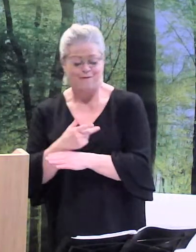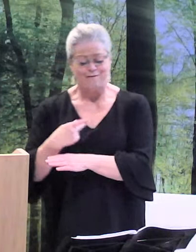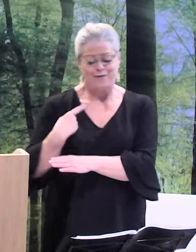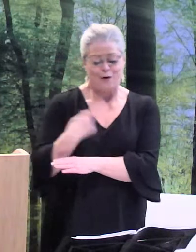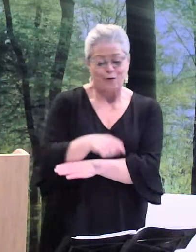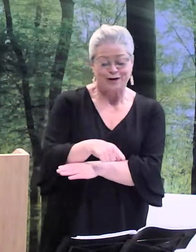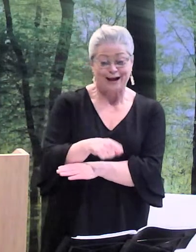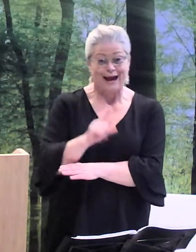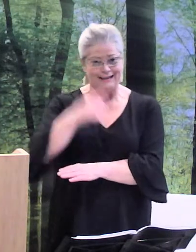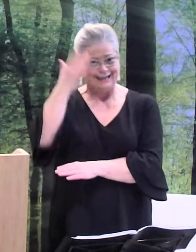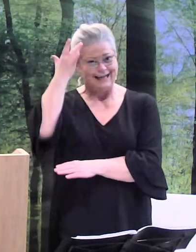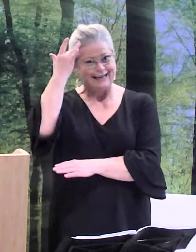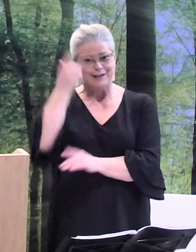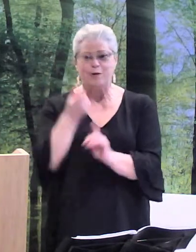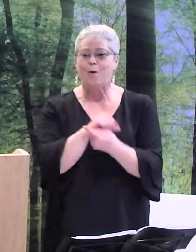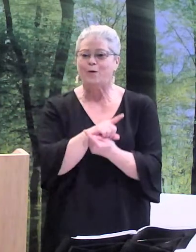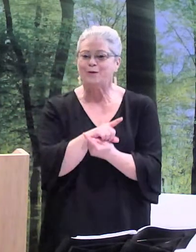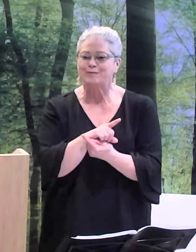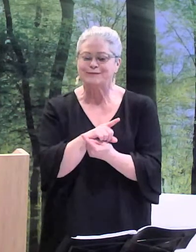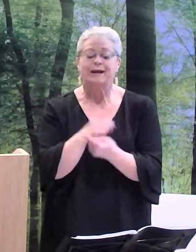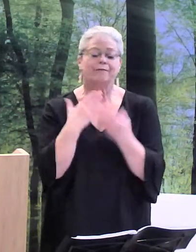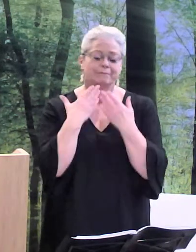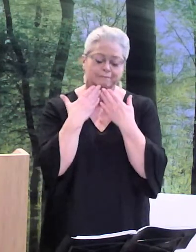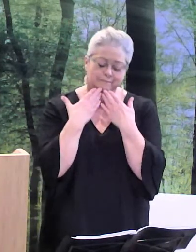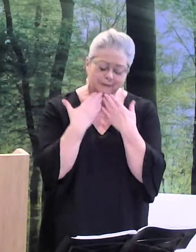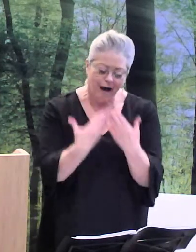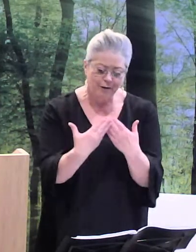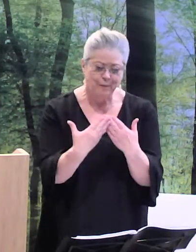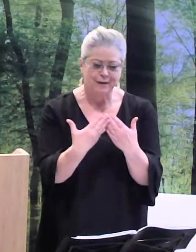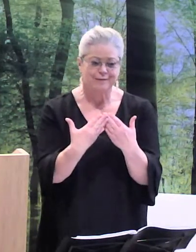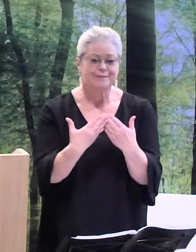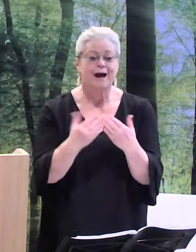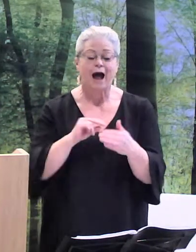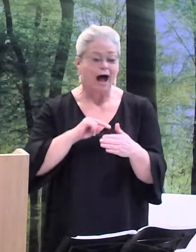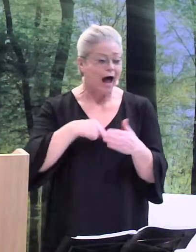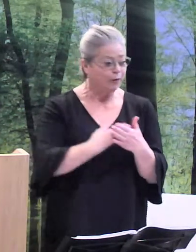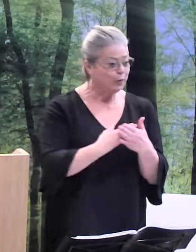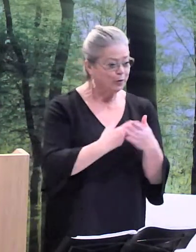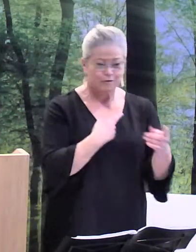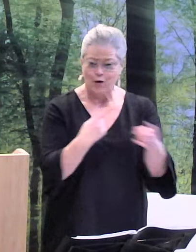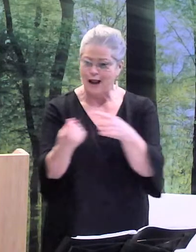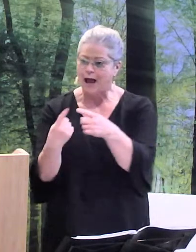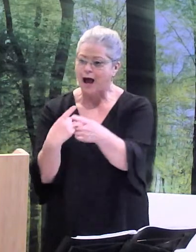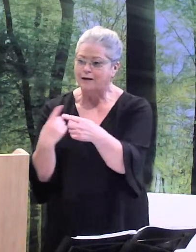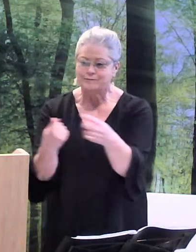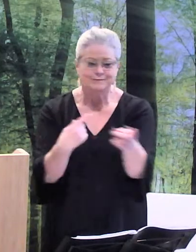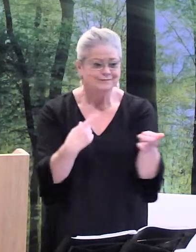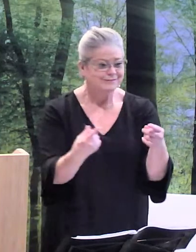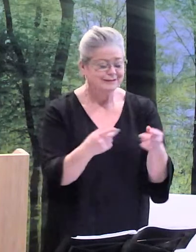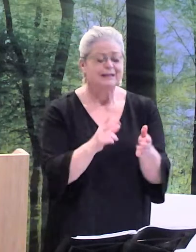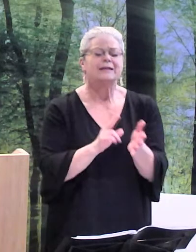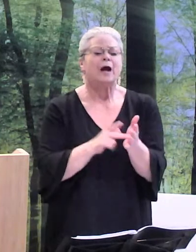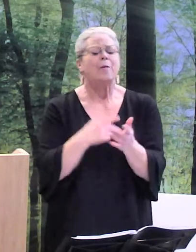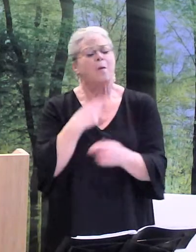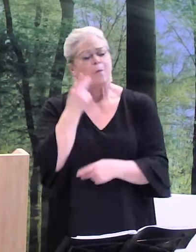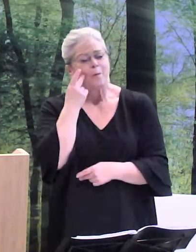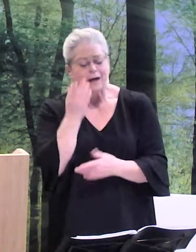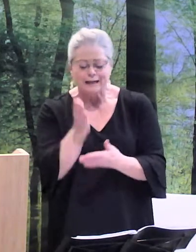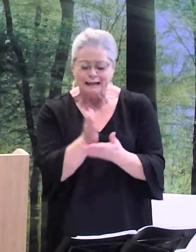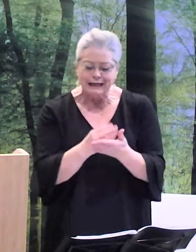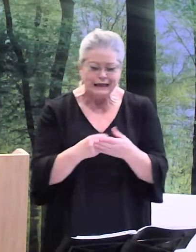en herinnering wordt. Dankbaar, zo zijn we antwoord voor elkaar. En daarom probeer ik te